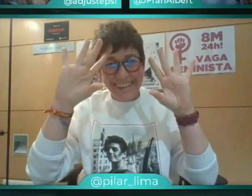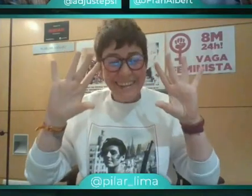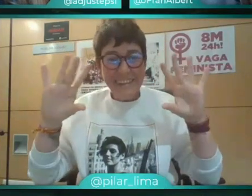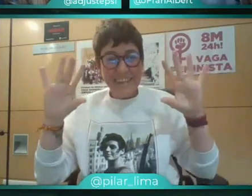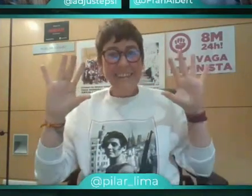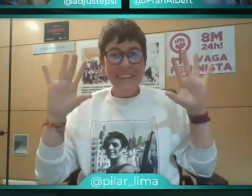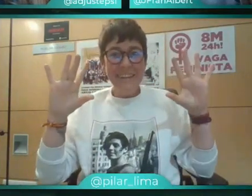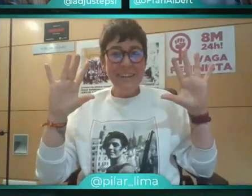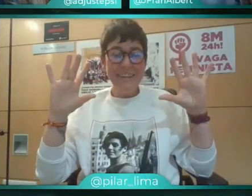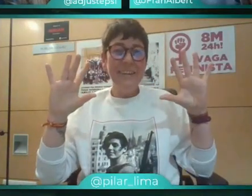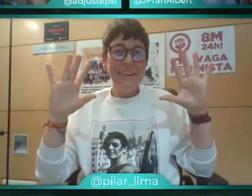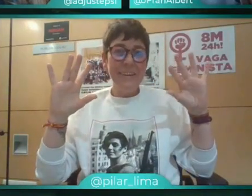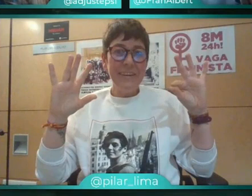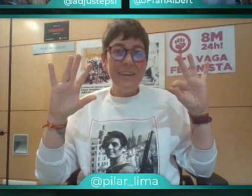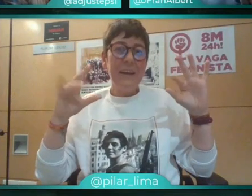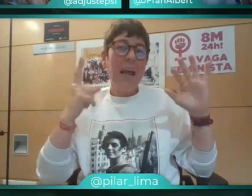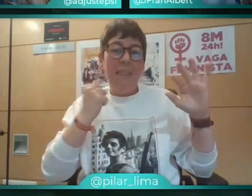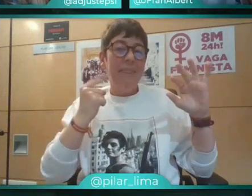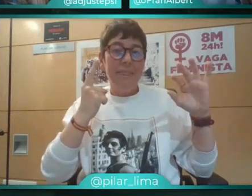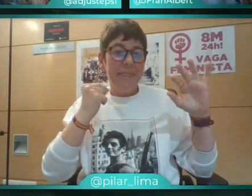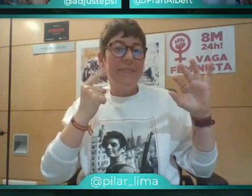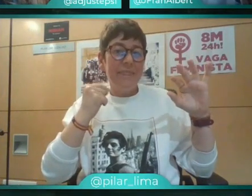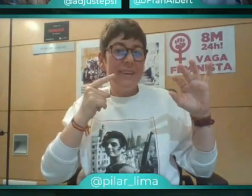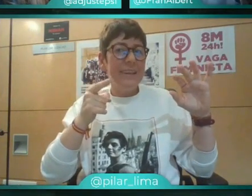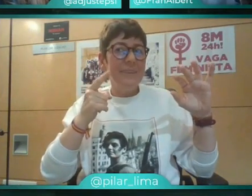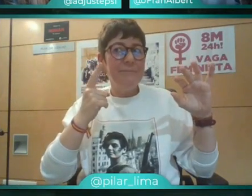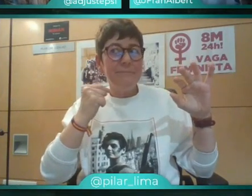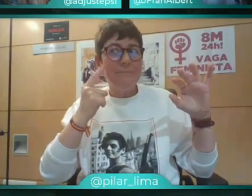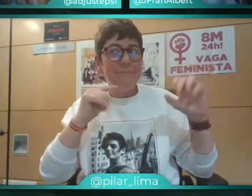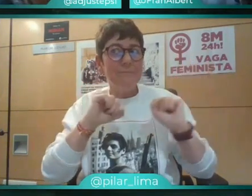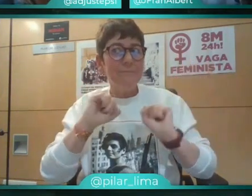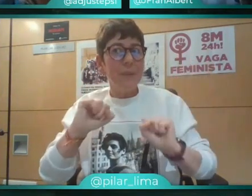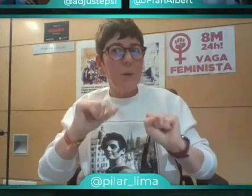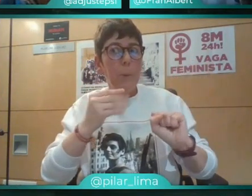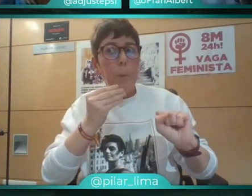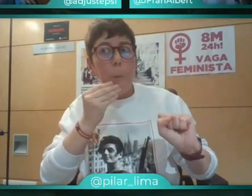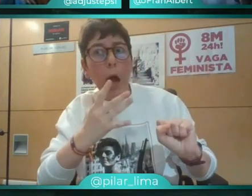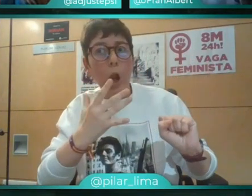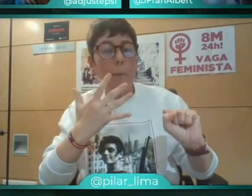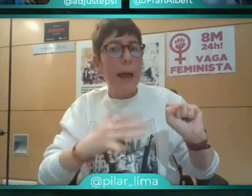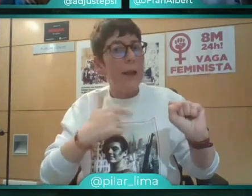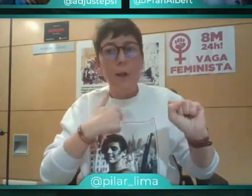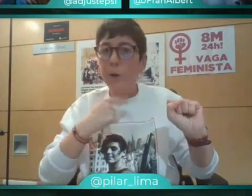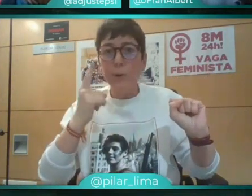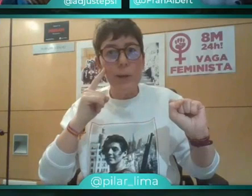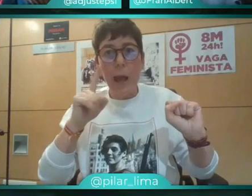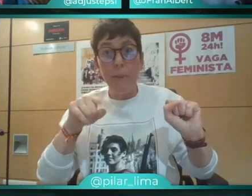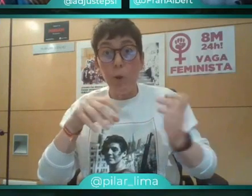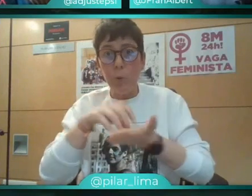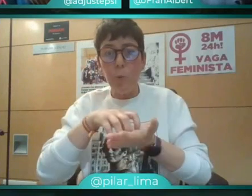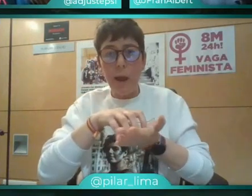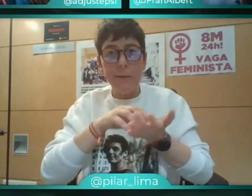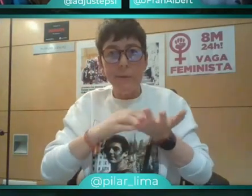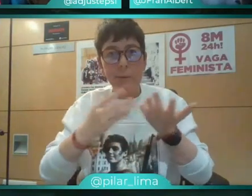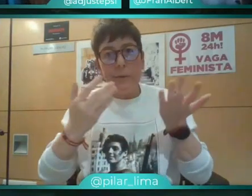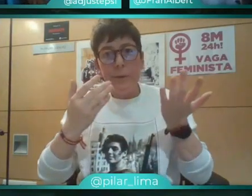cosas flipantes que que al final te habitúas a esto pero tampoco sé si es bueno